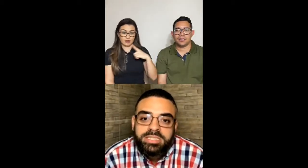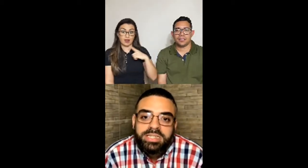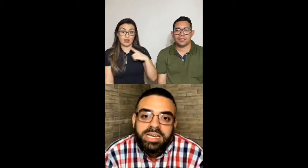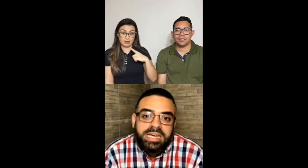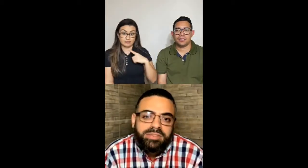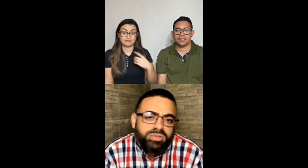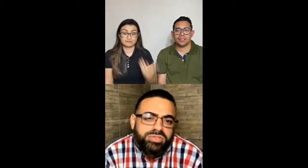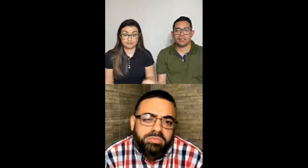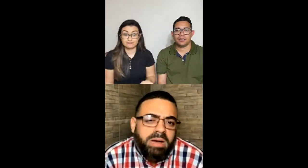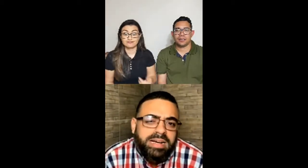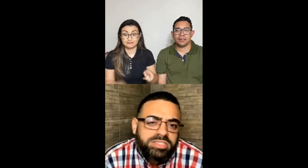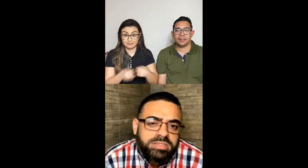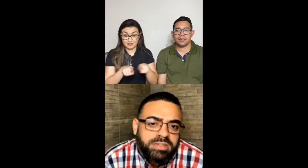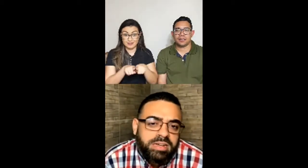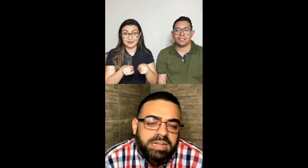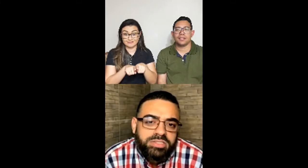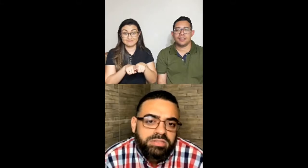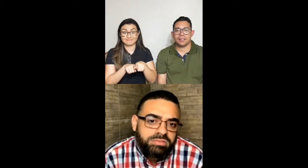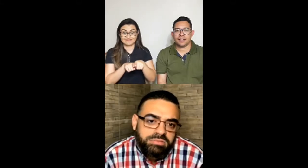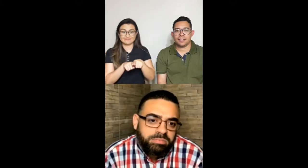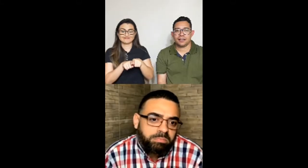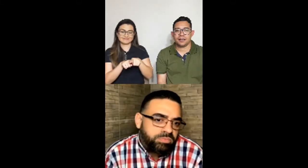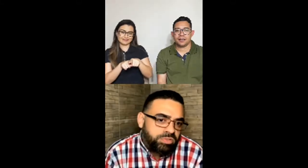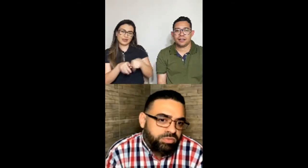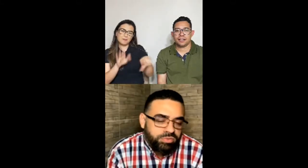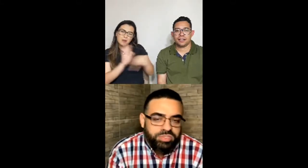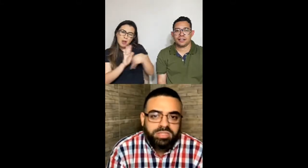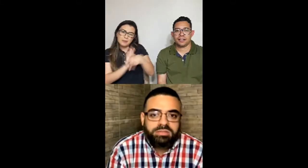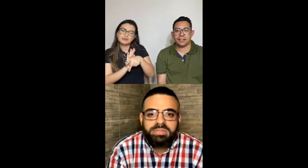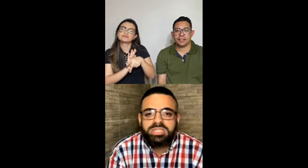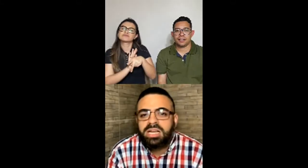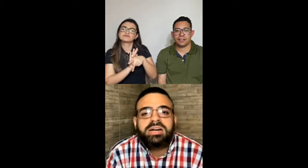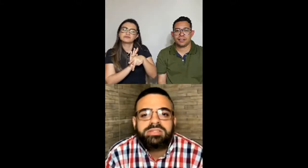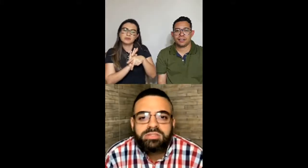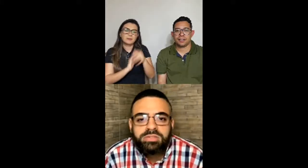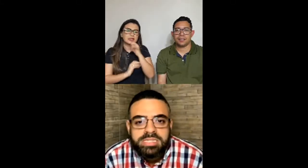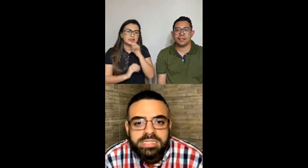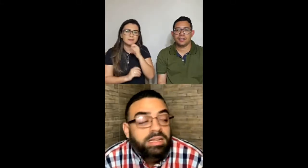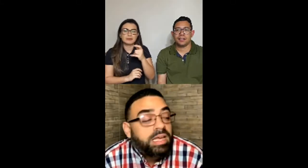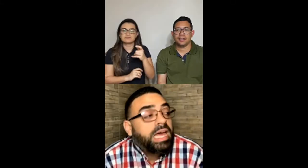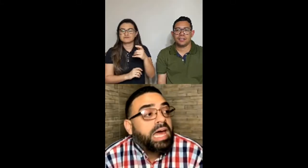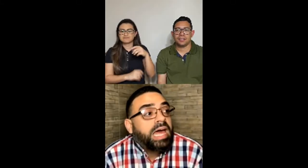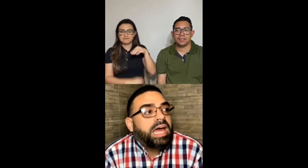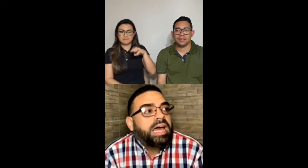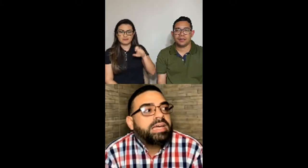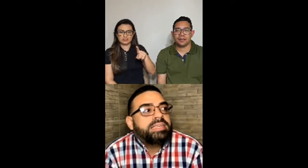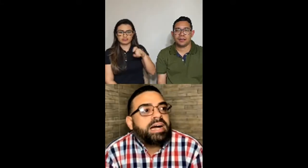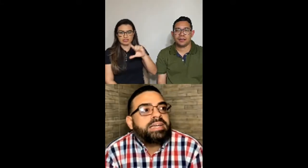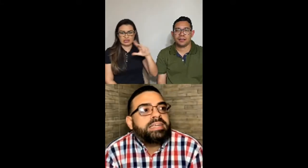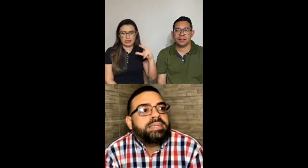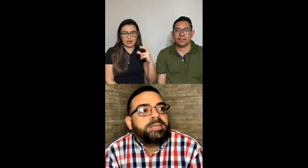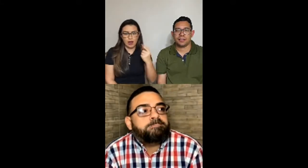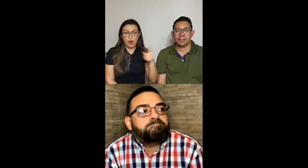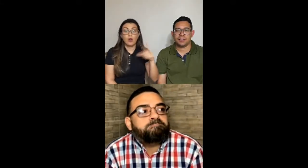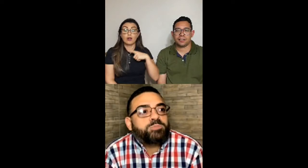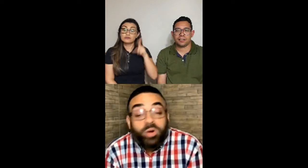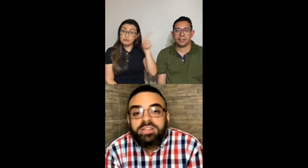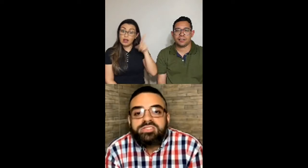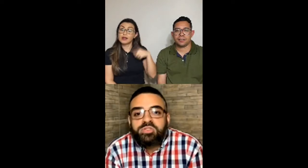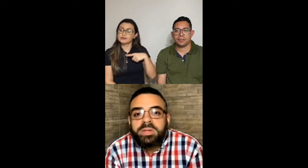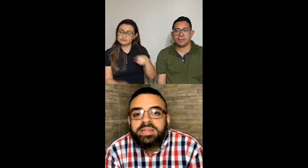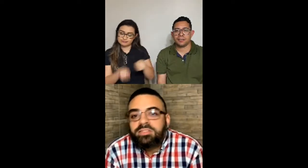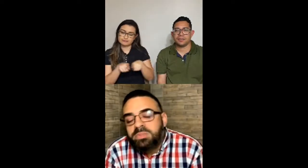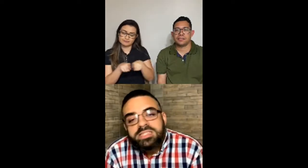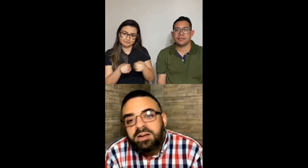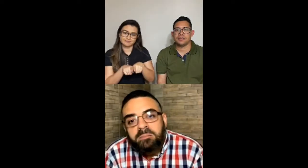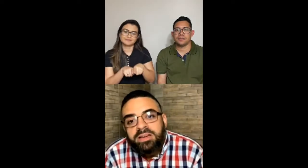frito, que era tipo um omeletão de frutos do mar, de carne de